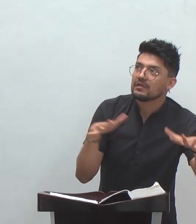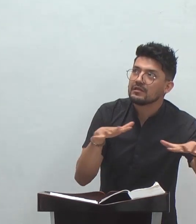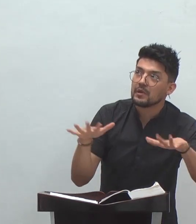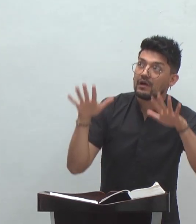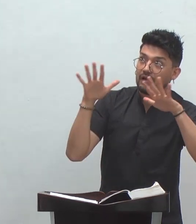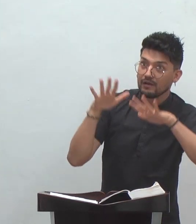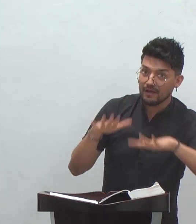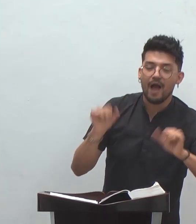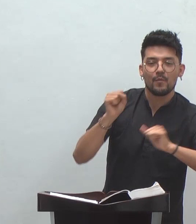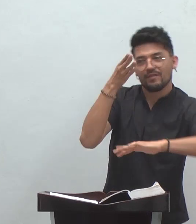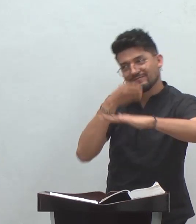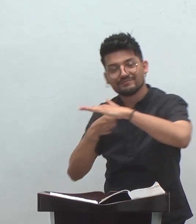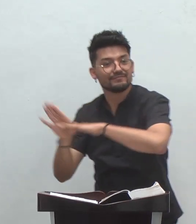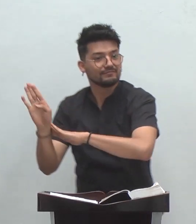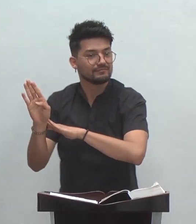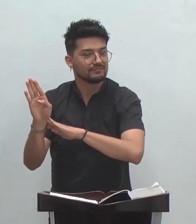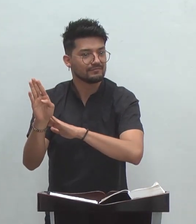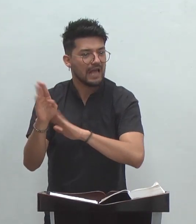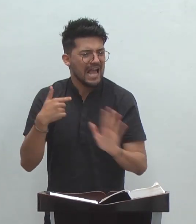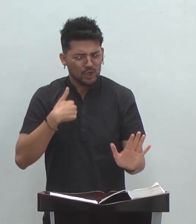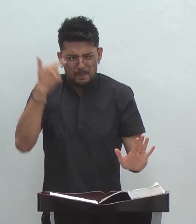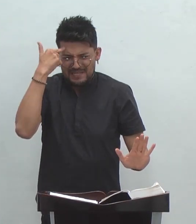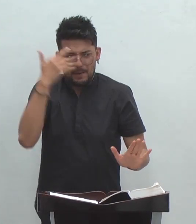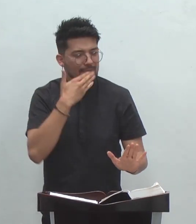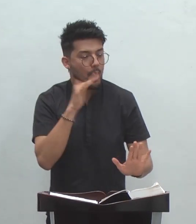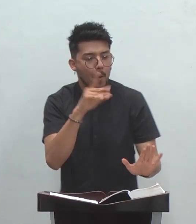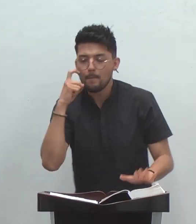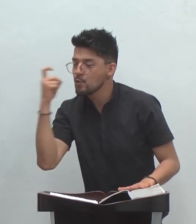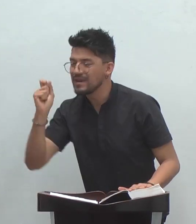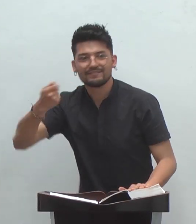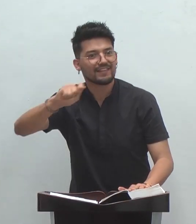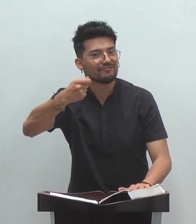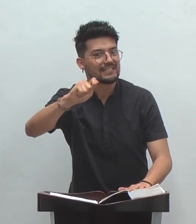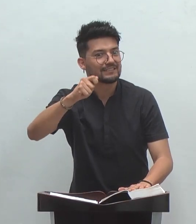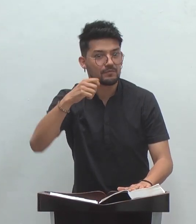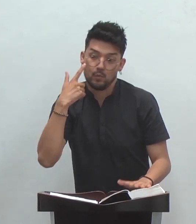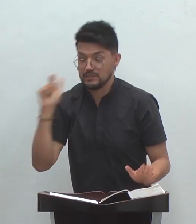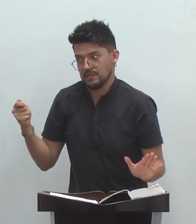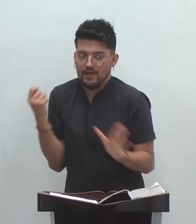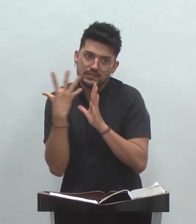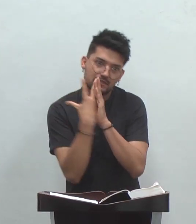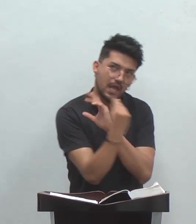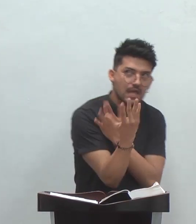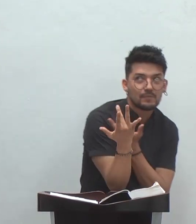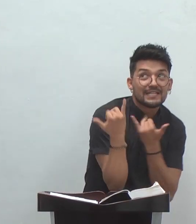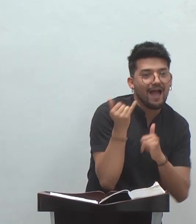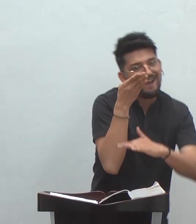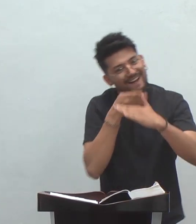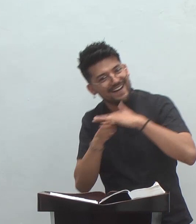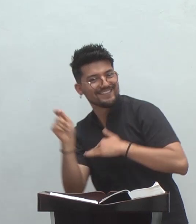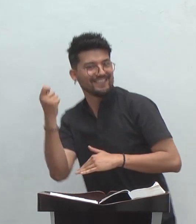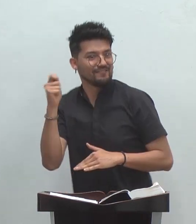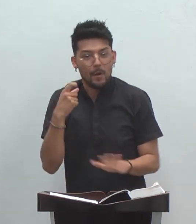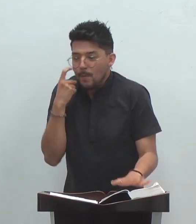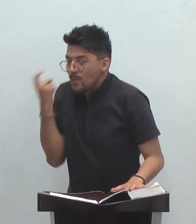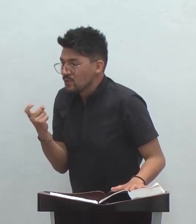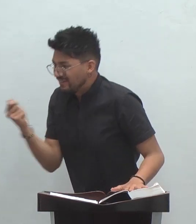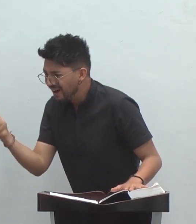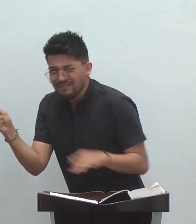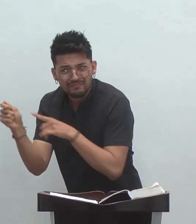Las personas sí lograron salir y esperar a que calmara la tierra y entrar. Yo, mientras tanto, estaba buscando las llaves para saber si podía